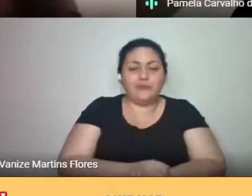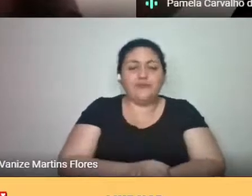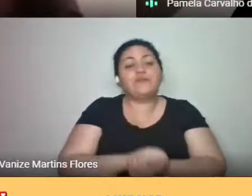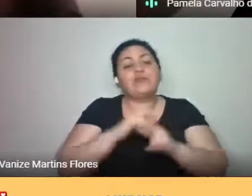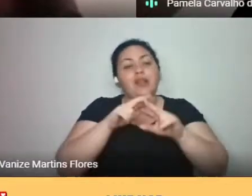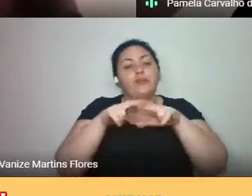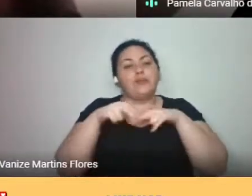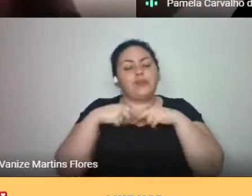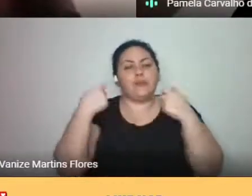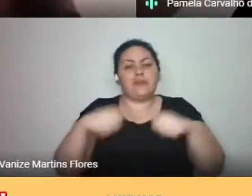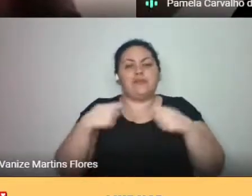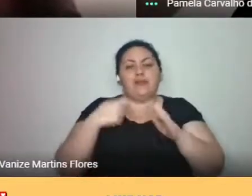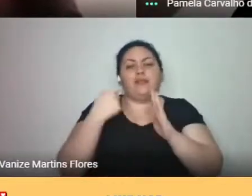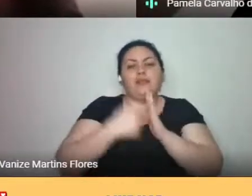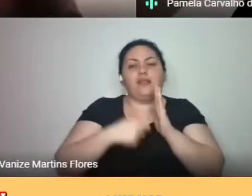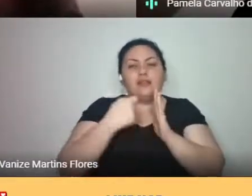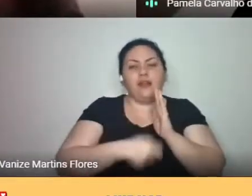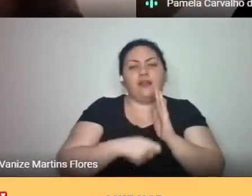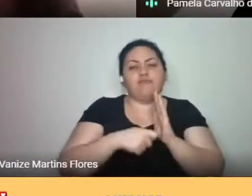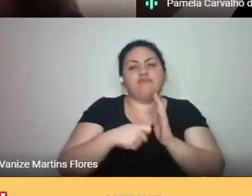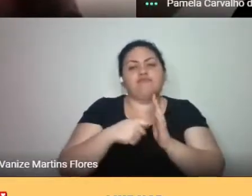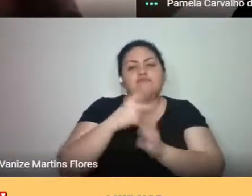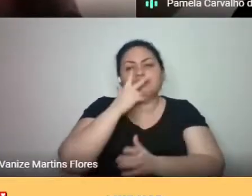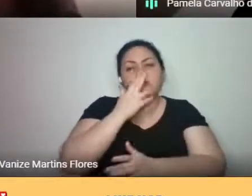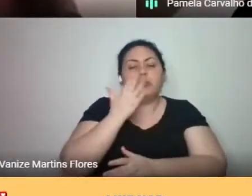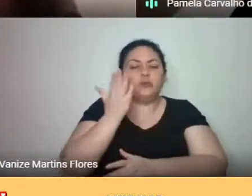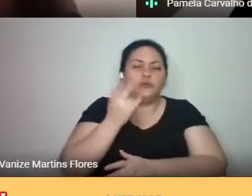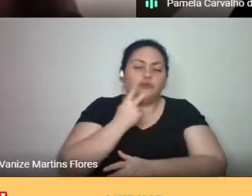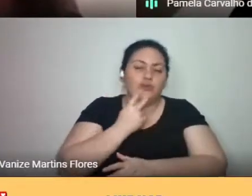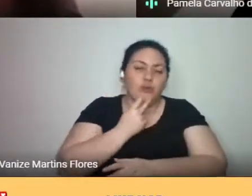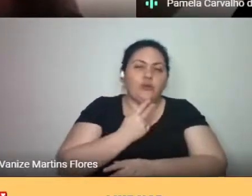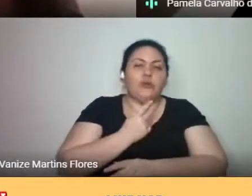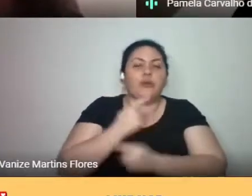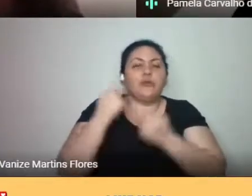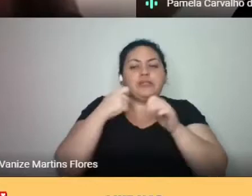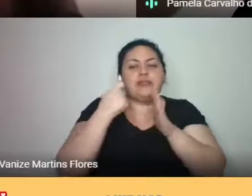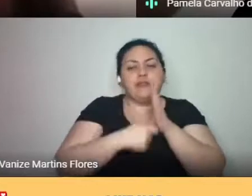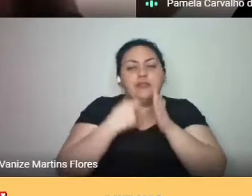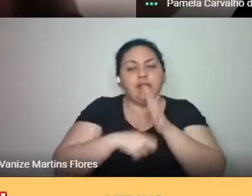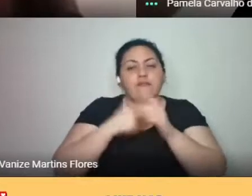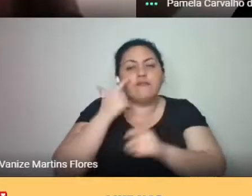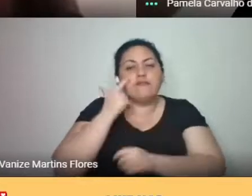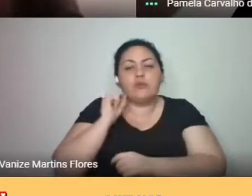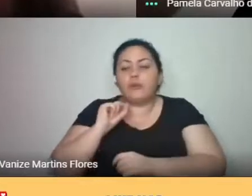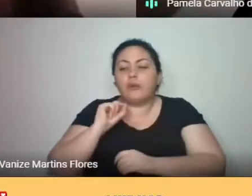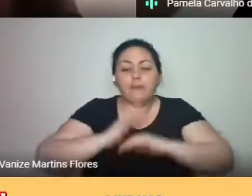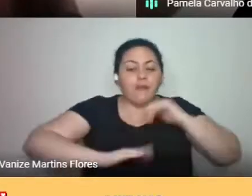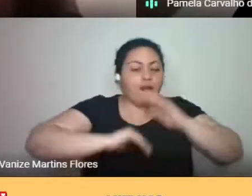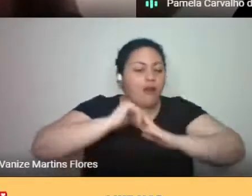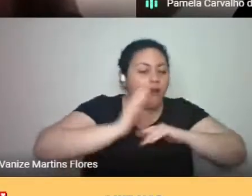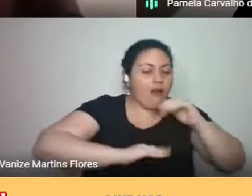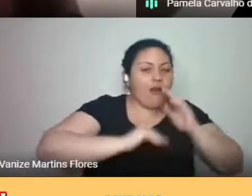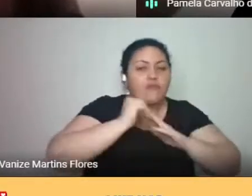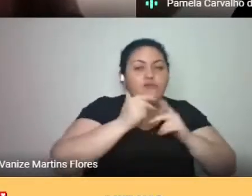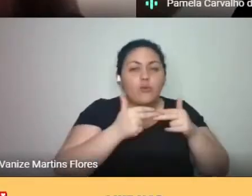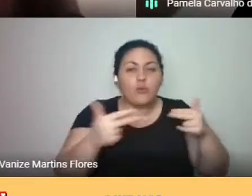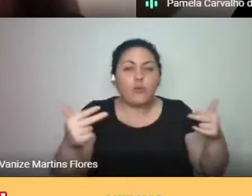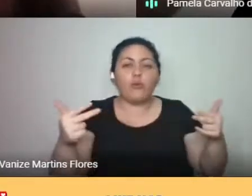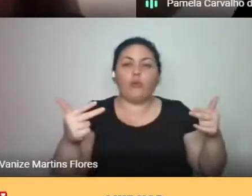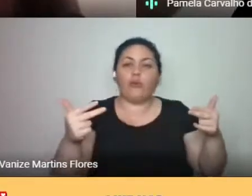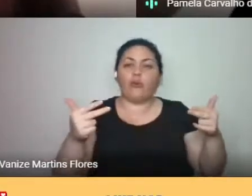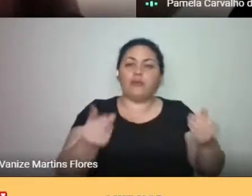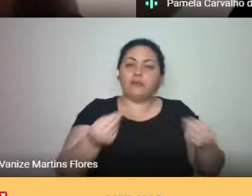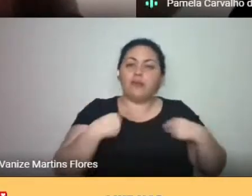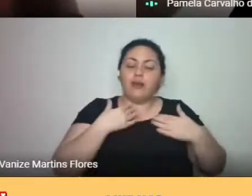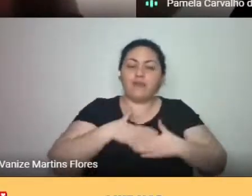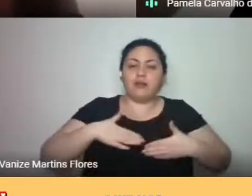fazer isso que tu tem falado, assim, de buscar as atividades que talvez não estejam aí, mas também não se cobrar